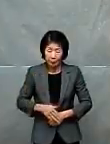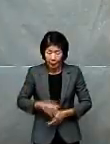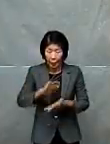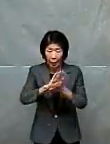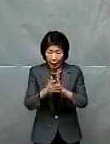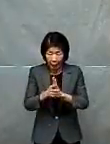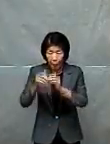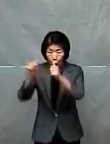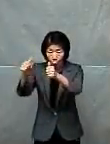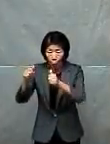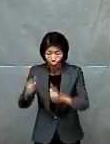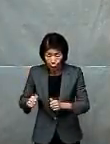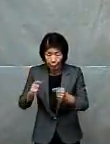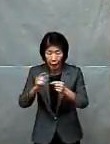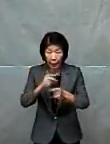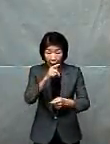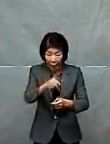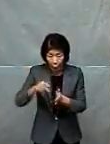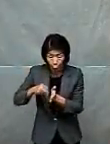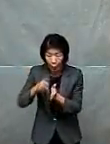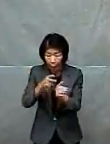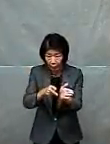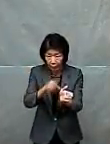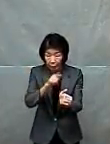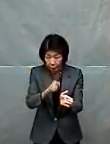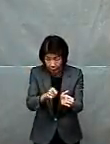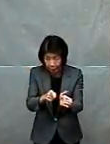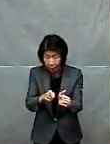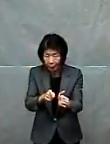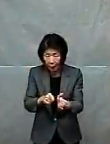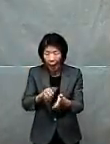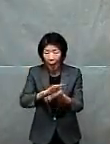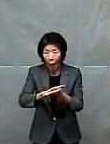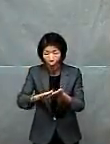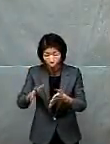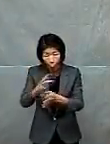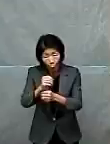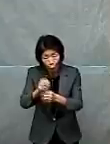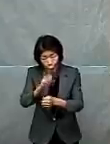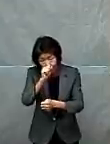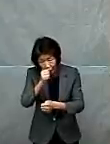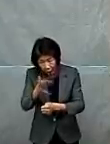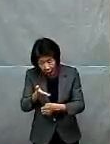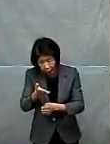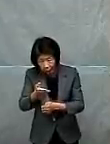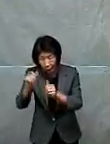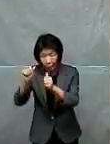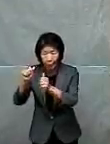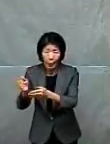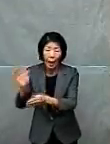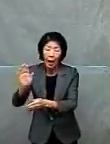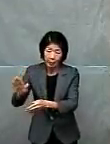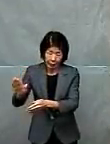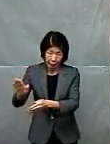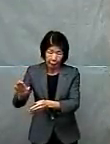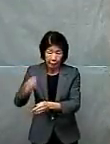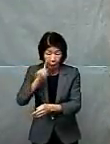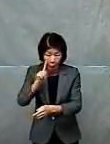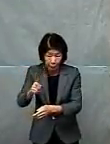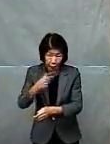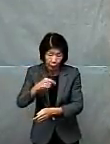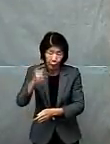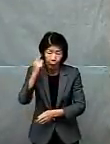のホームページ山形への旅にも紅葉の見ごろ情報を掲載しておりますのでご覧いただきたいと思います